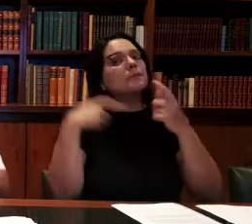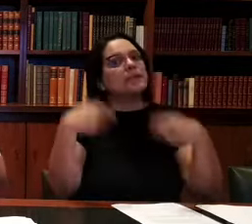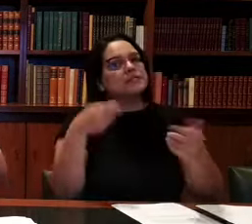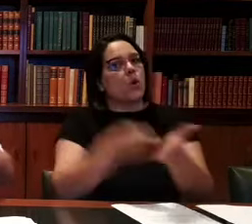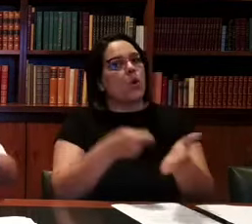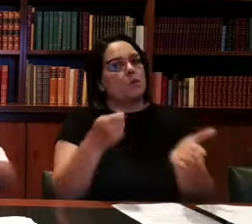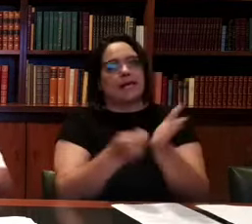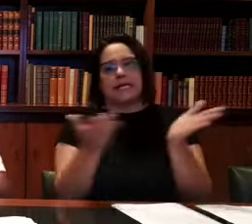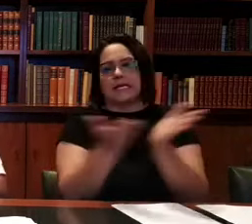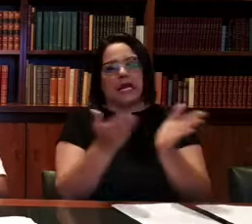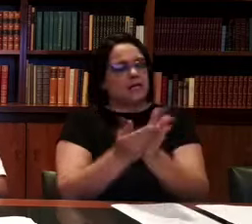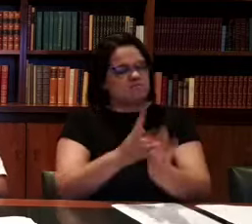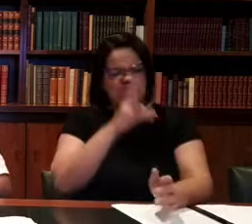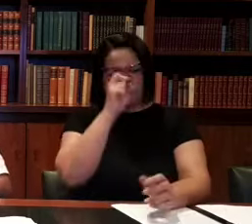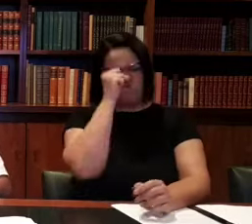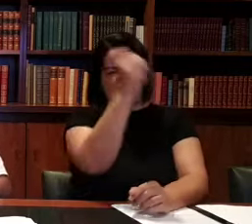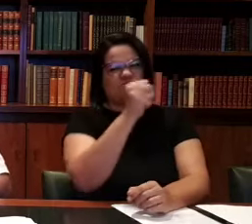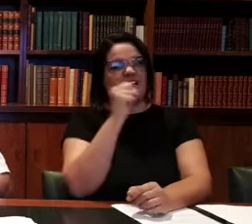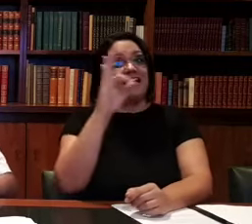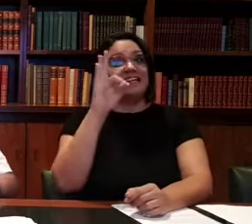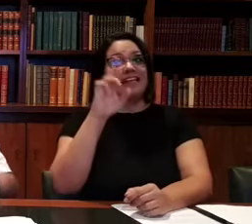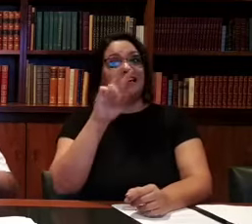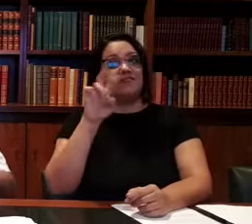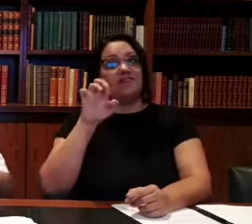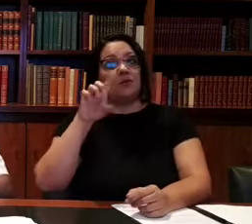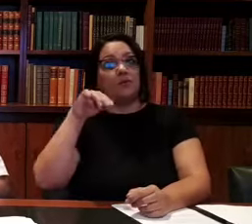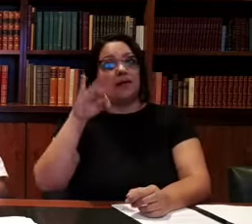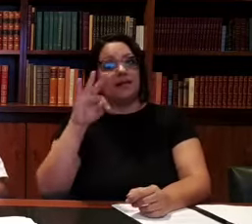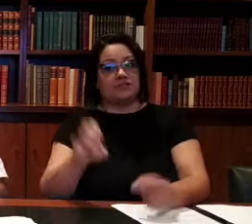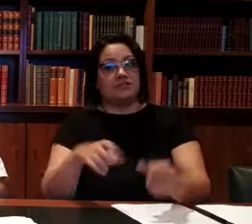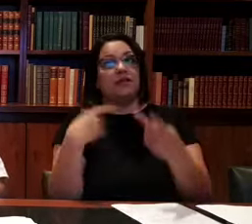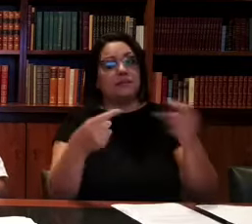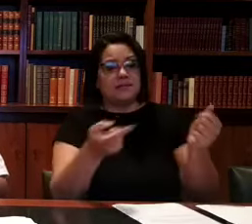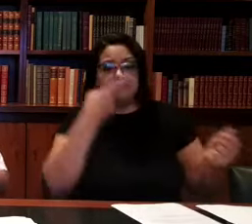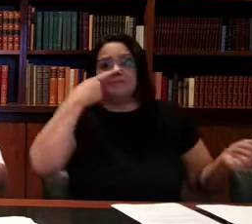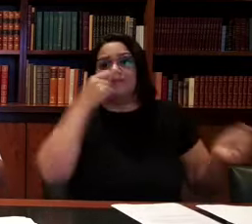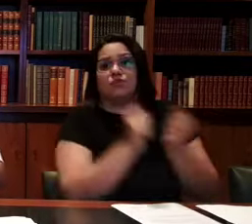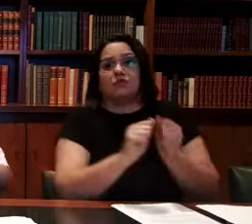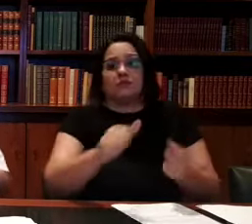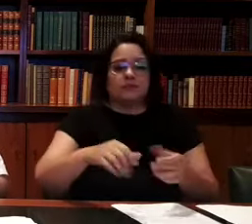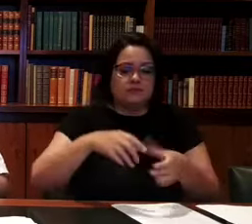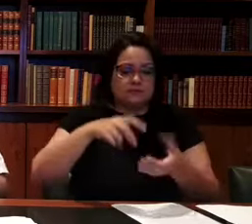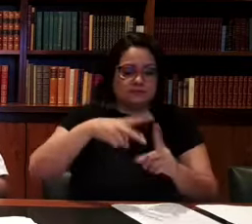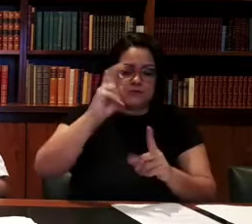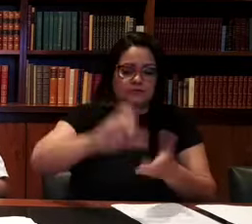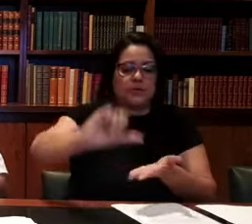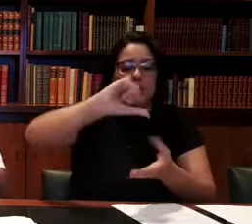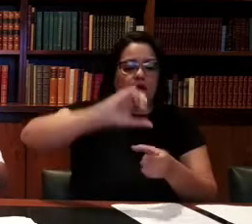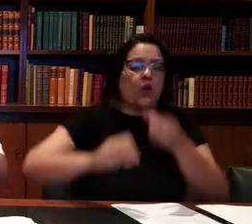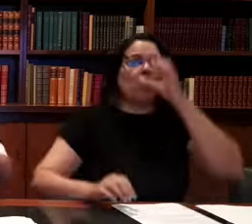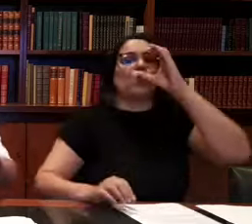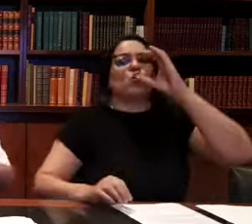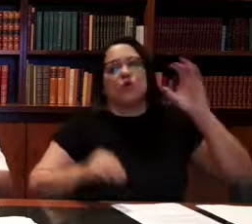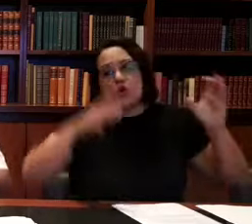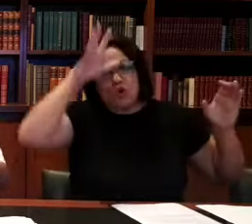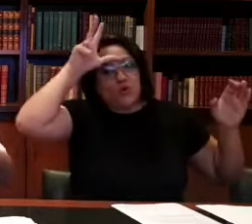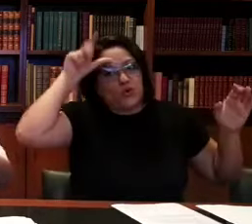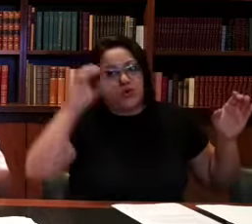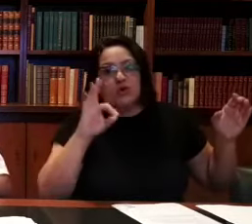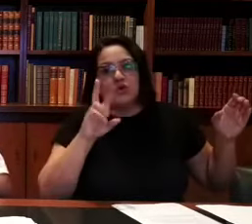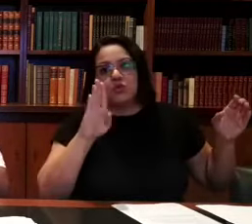é terrivelmente arranjar outro tem que tomar Tubaína domingo mas deve chegar um currículo aqui agora aqui no